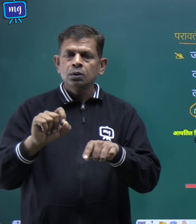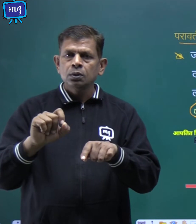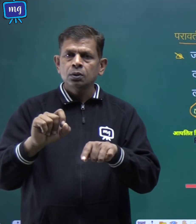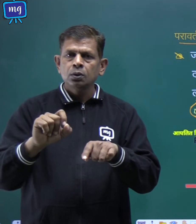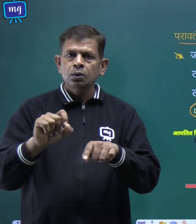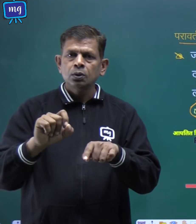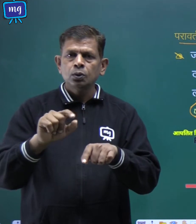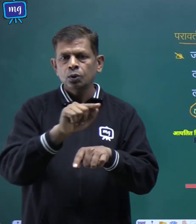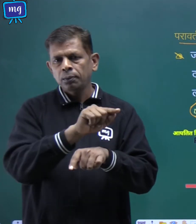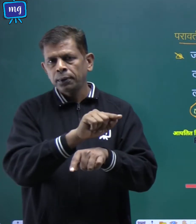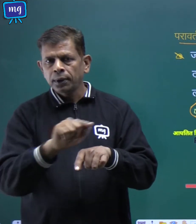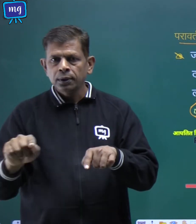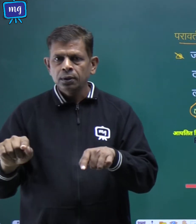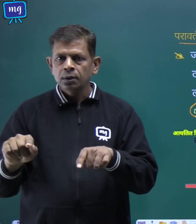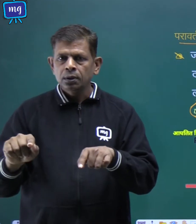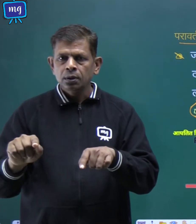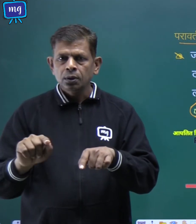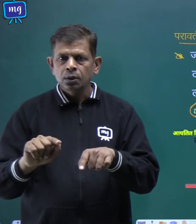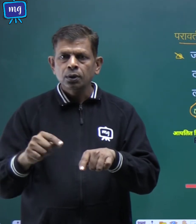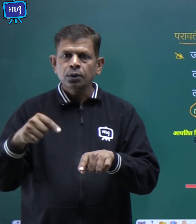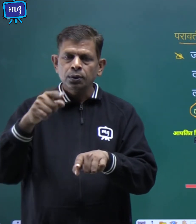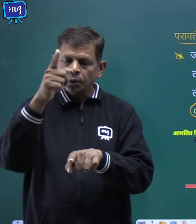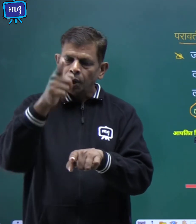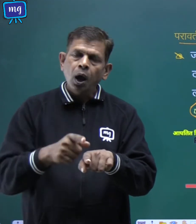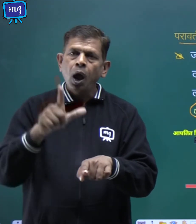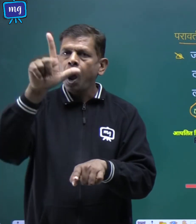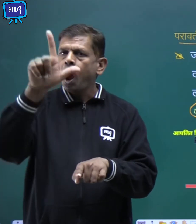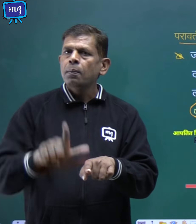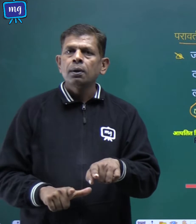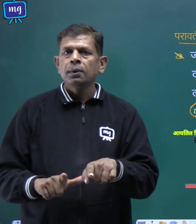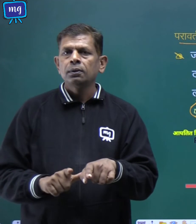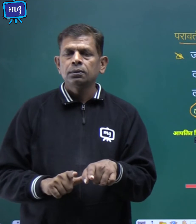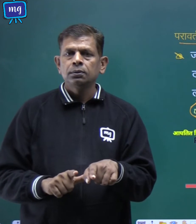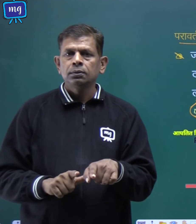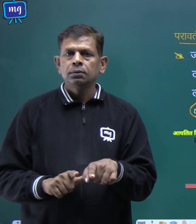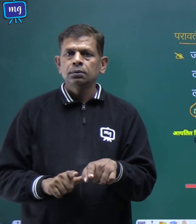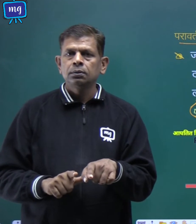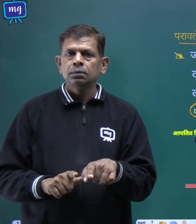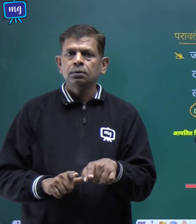जो हम रेखा खींच रहे हैं ये अभिलंब कहलाती है।